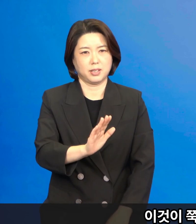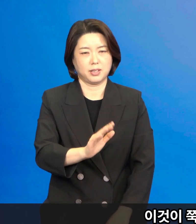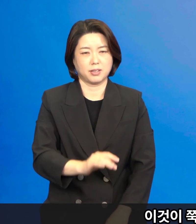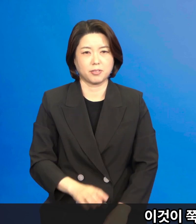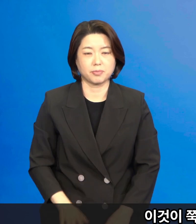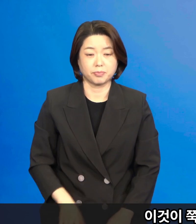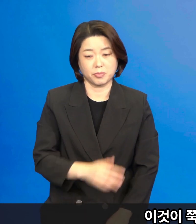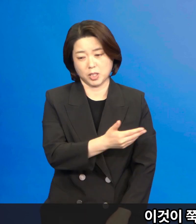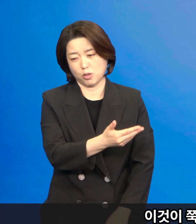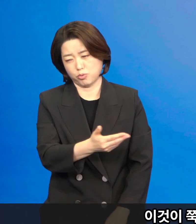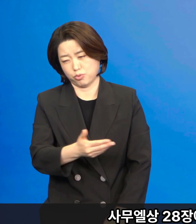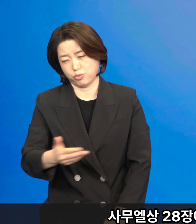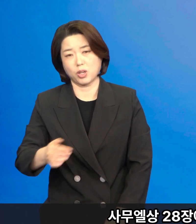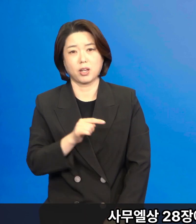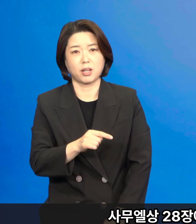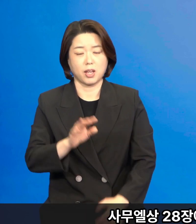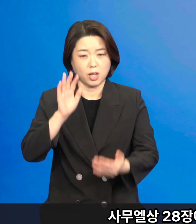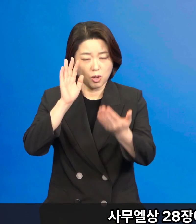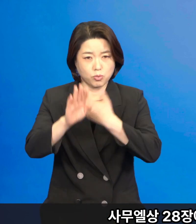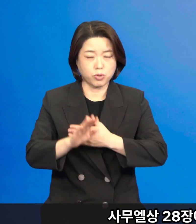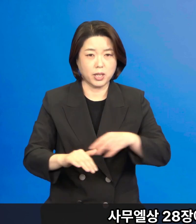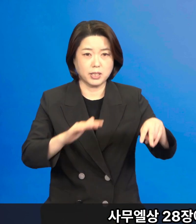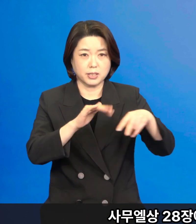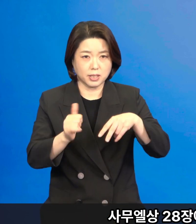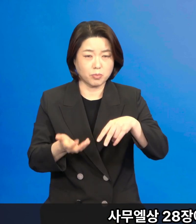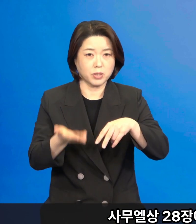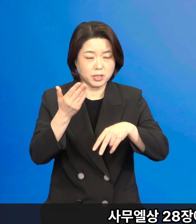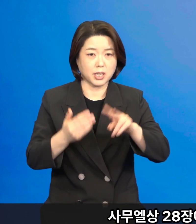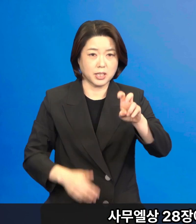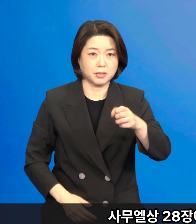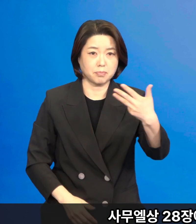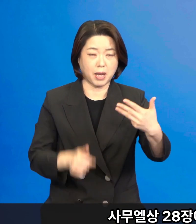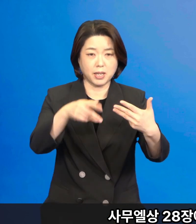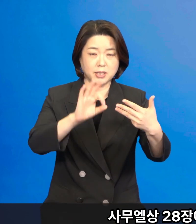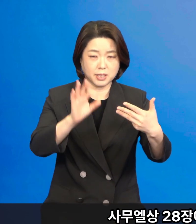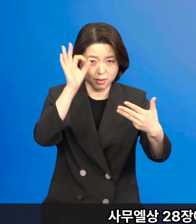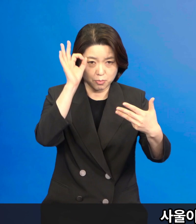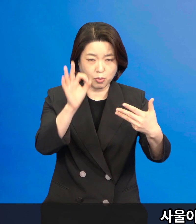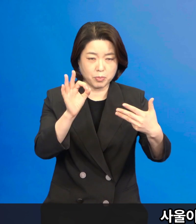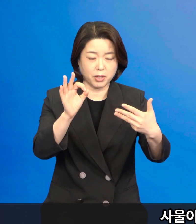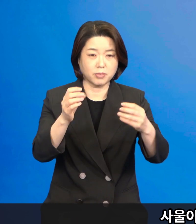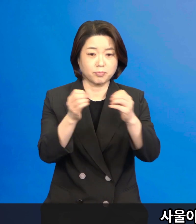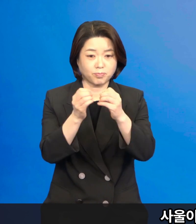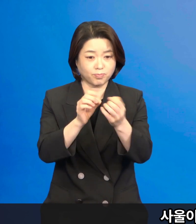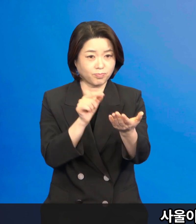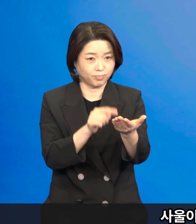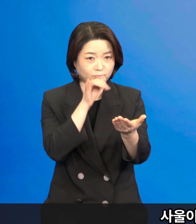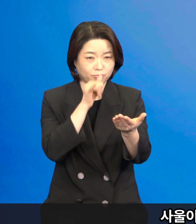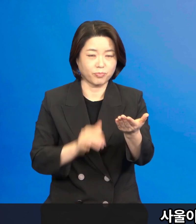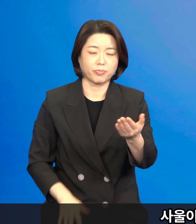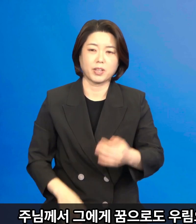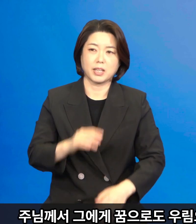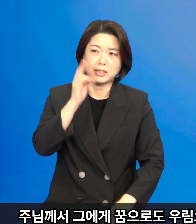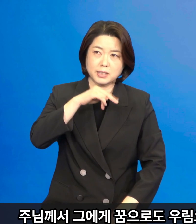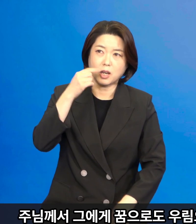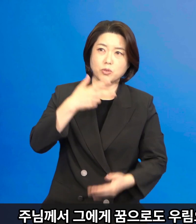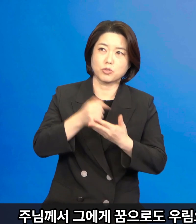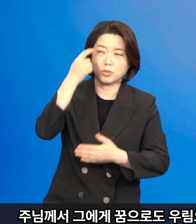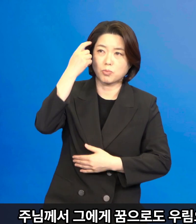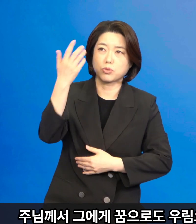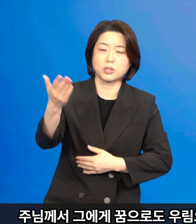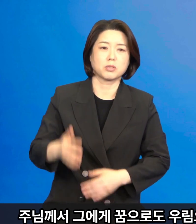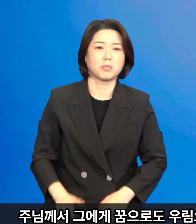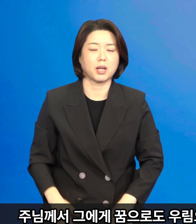쭉 진행되면서 나중에 사무엘상 28장에 가면 이런 구절이 나와요. 사울이 주님께 물었으나 주님께서는